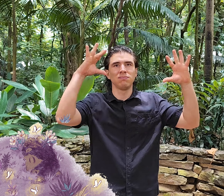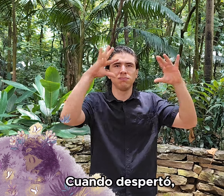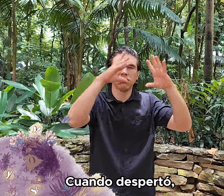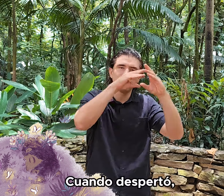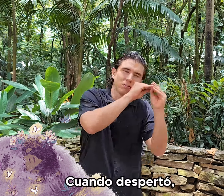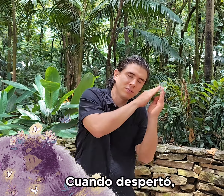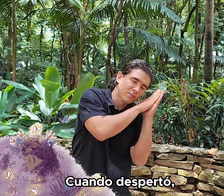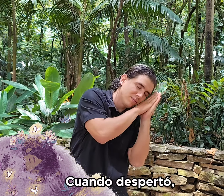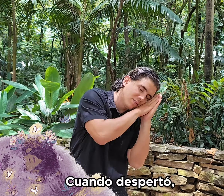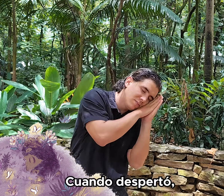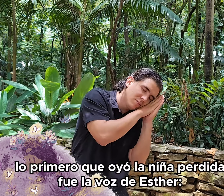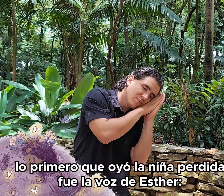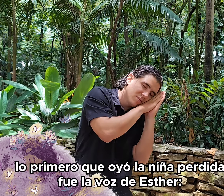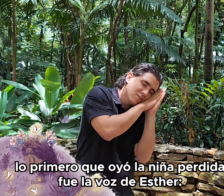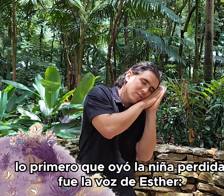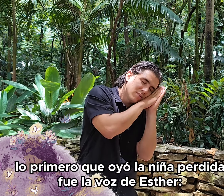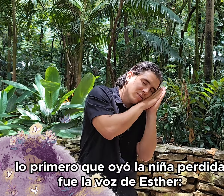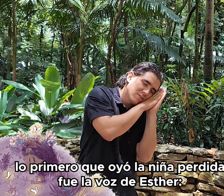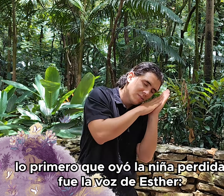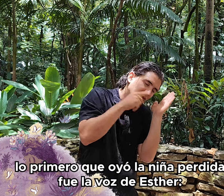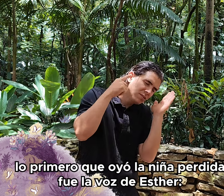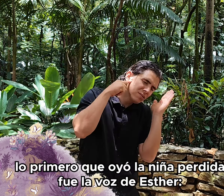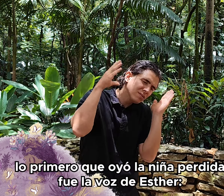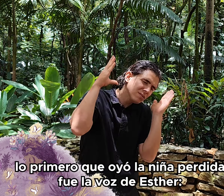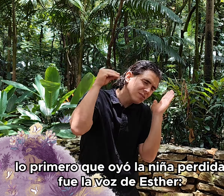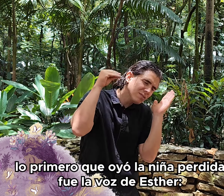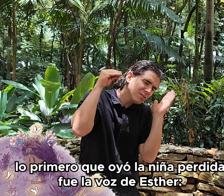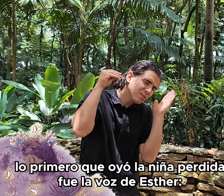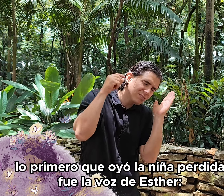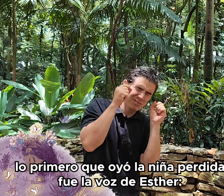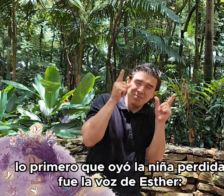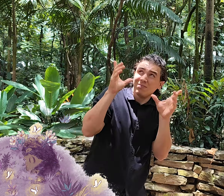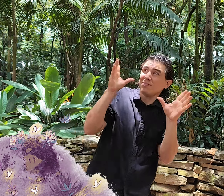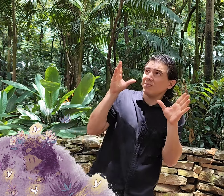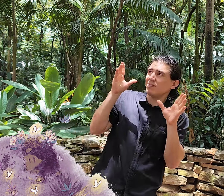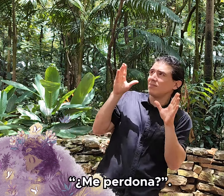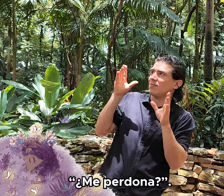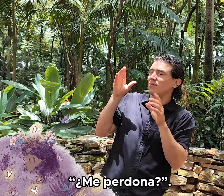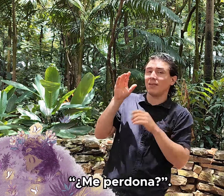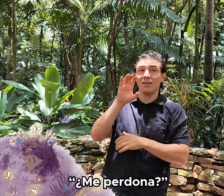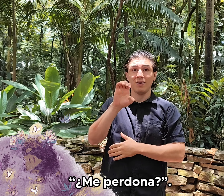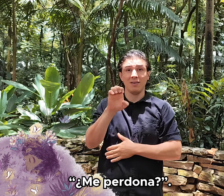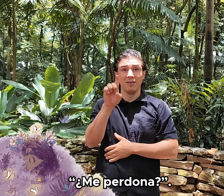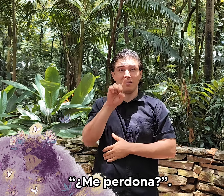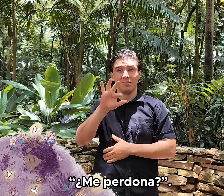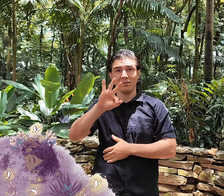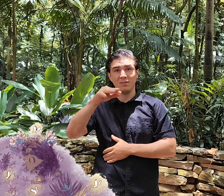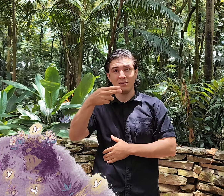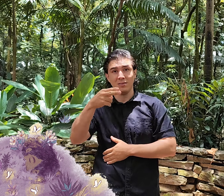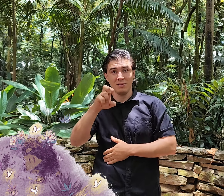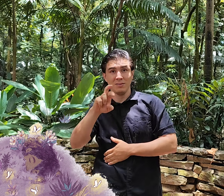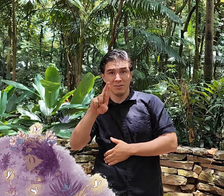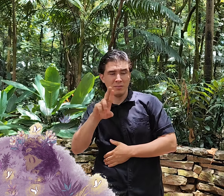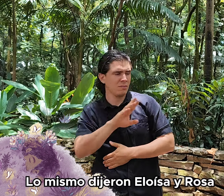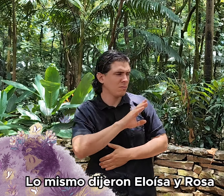Cuando despertó, lo primero que oyó la niña perdida fue la voz de Esther. ¿Me perdona? Lo